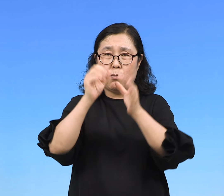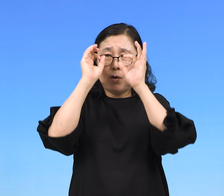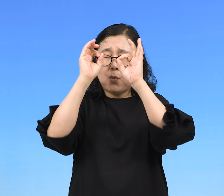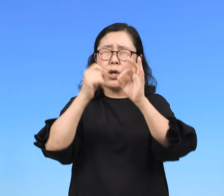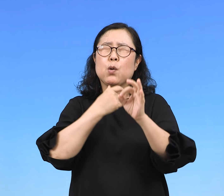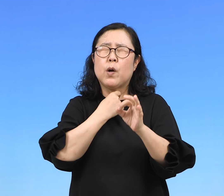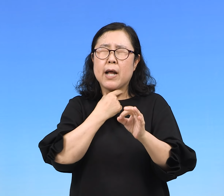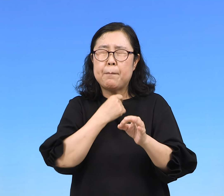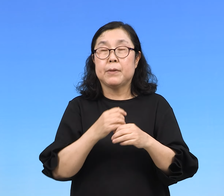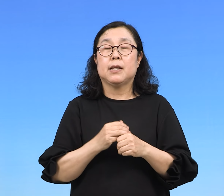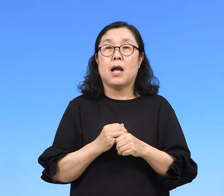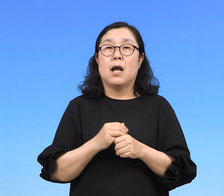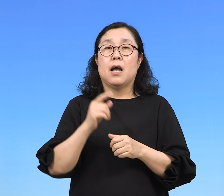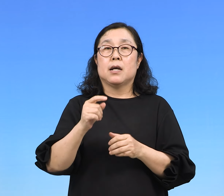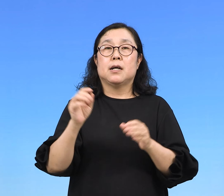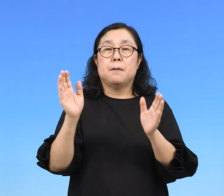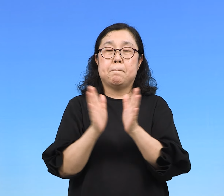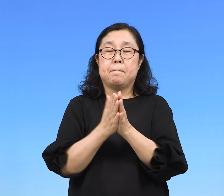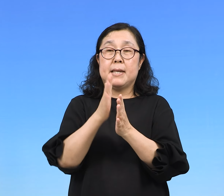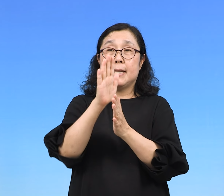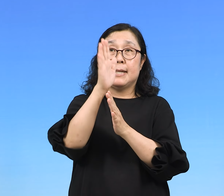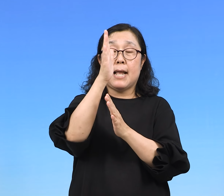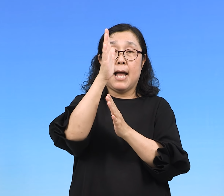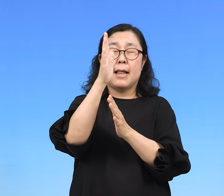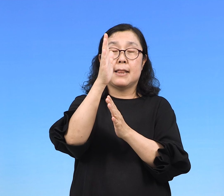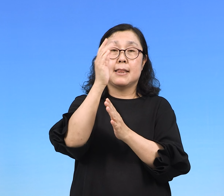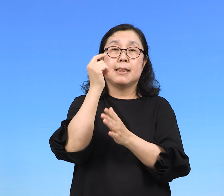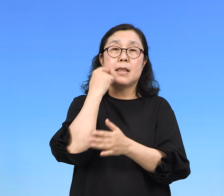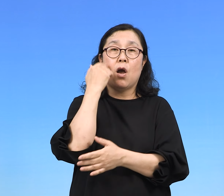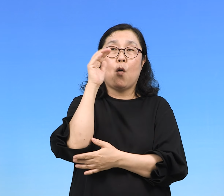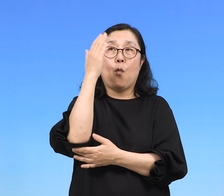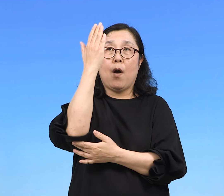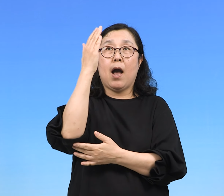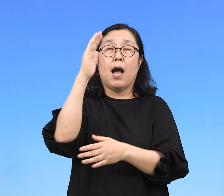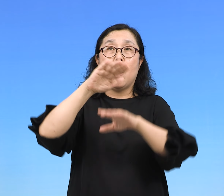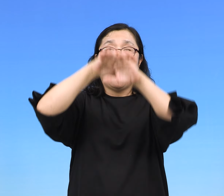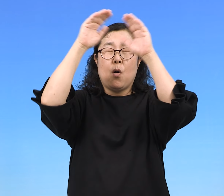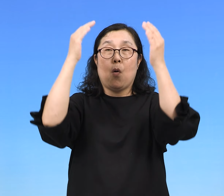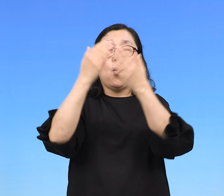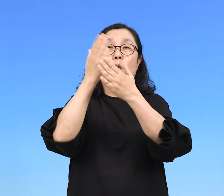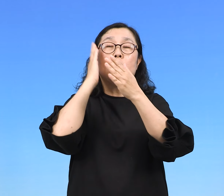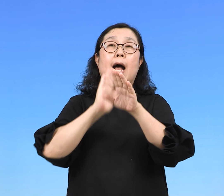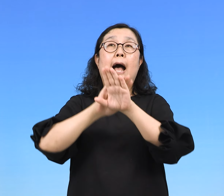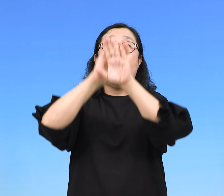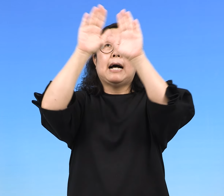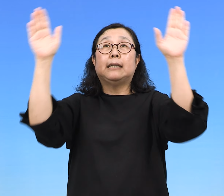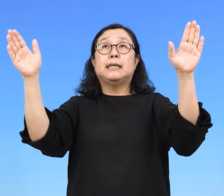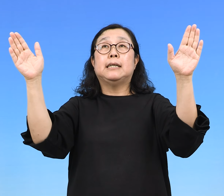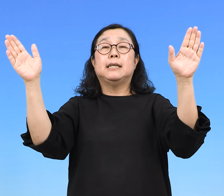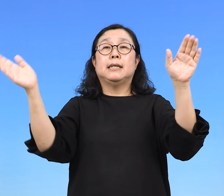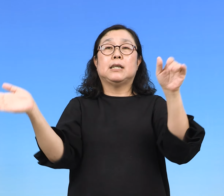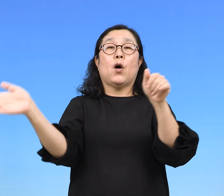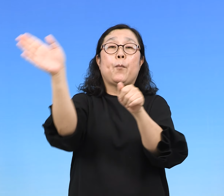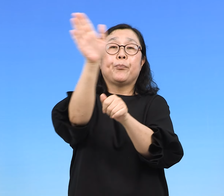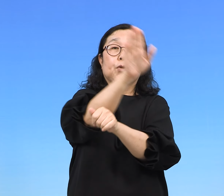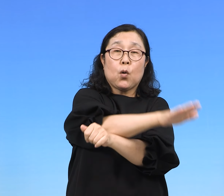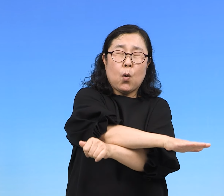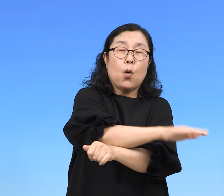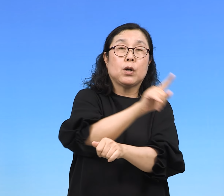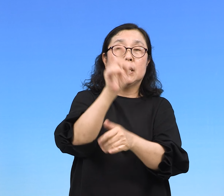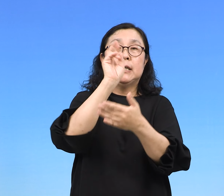계신 주님, 그 빛난 영광 온 하늘